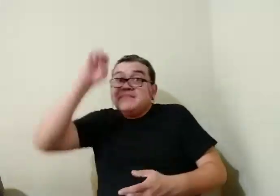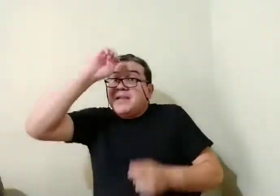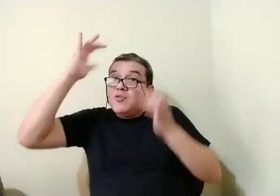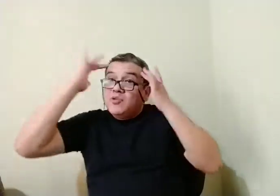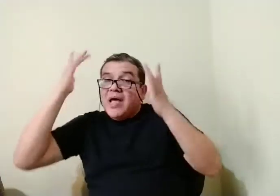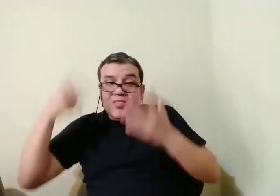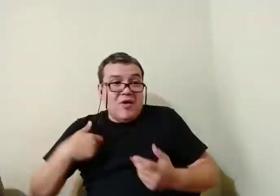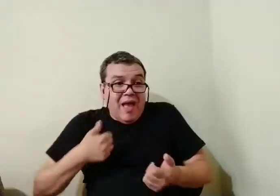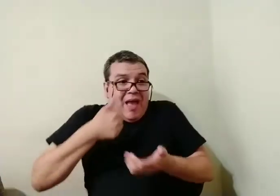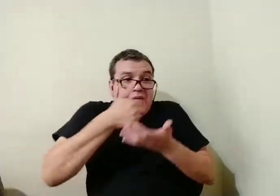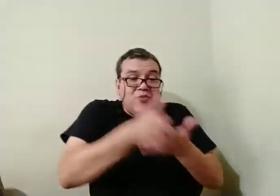de muchos.